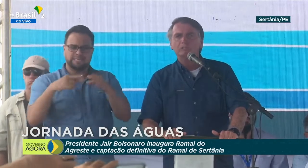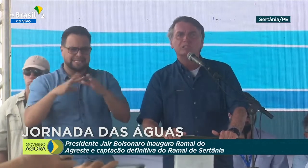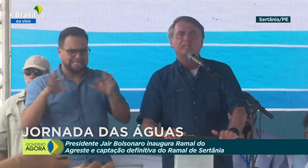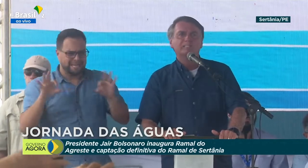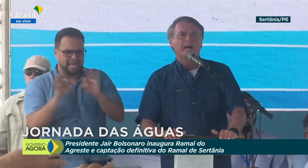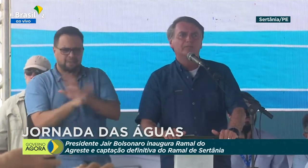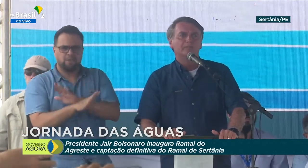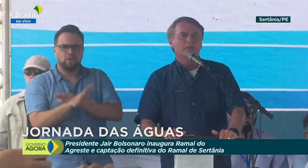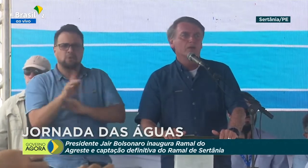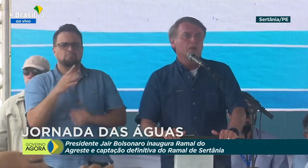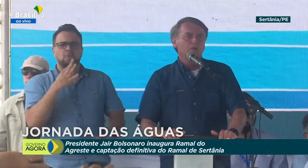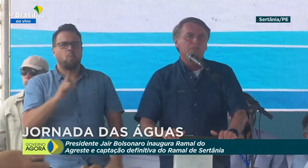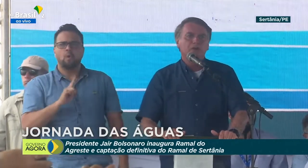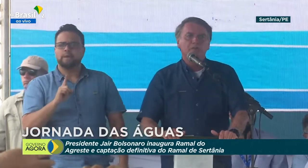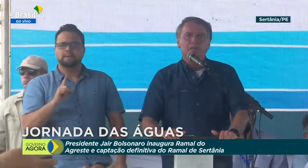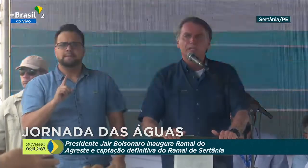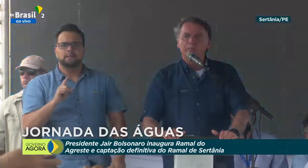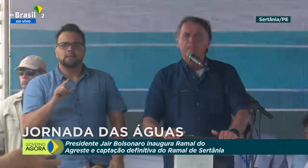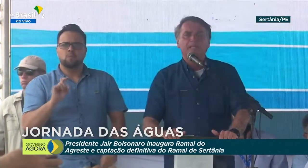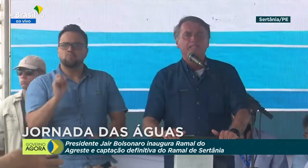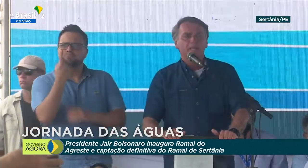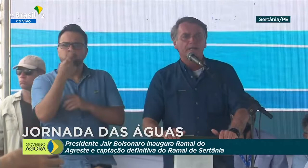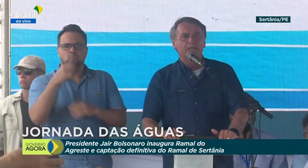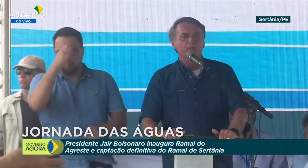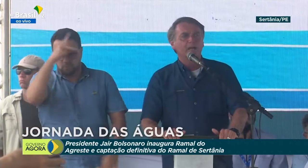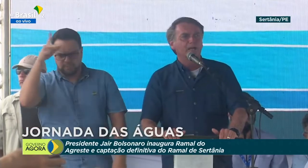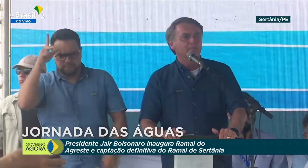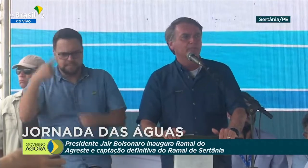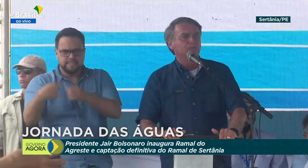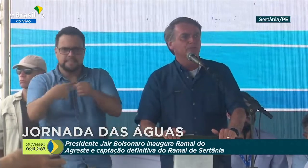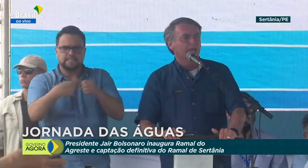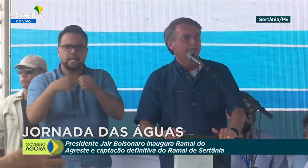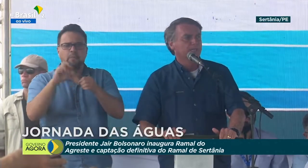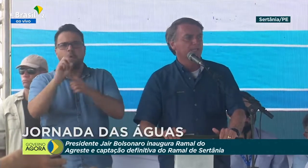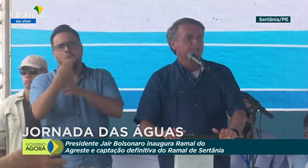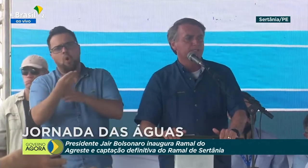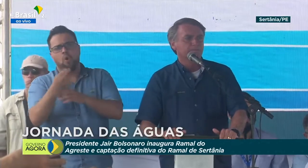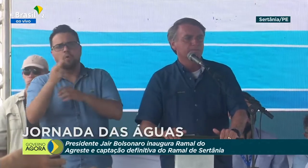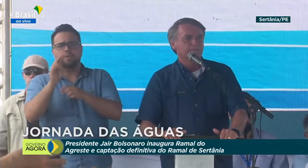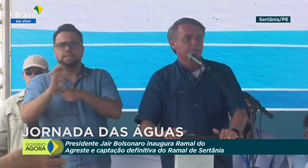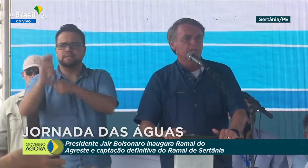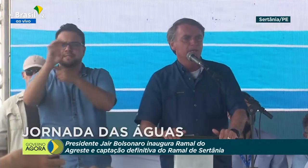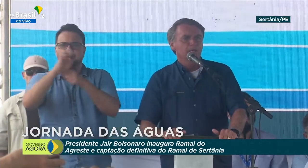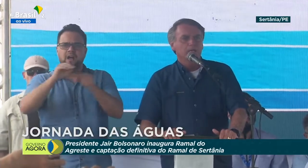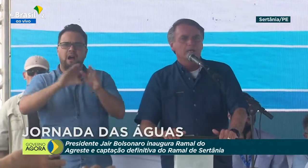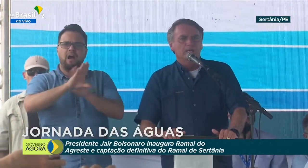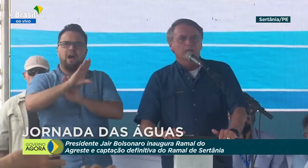isso, um só estado, um só município que tem atrasado o pagamento do 13º.